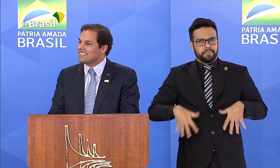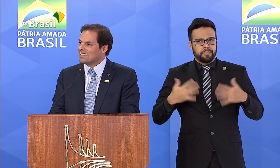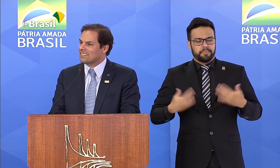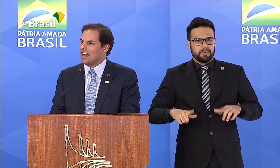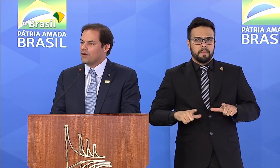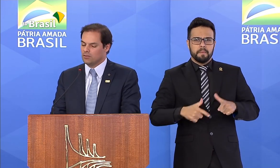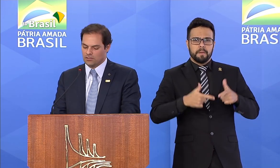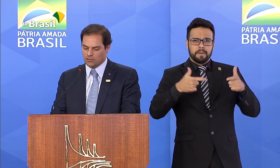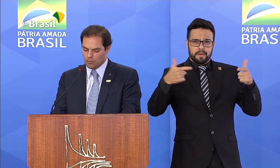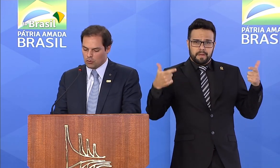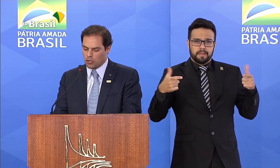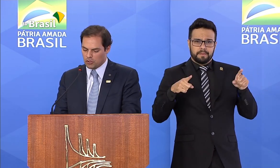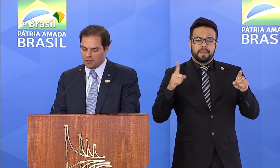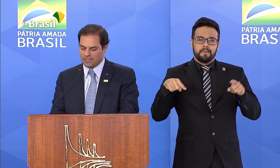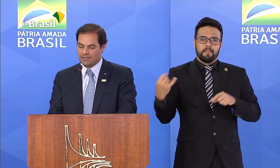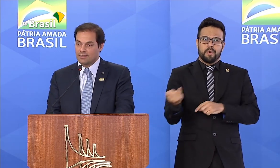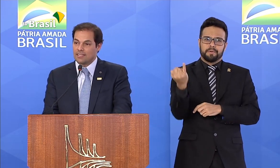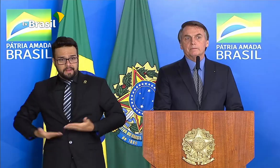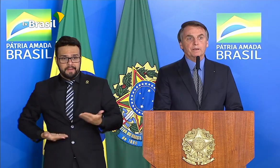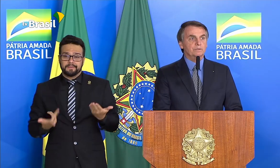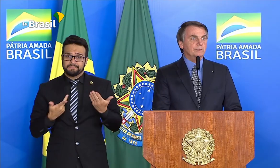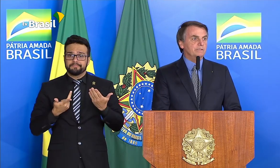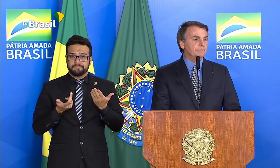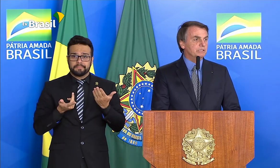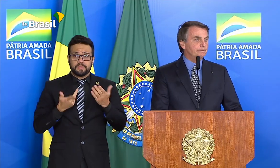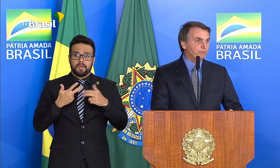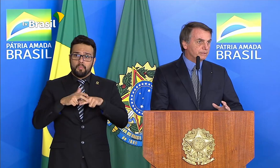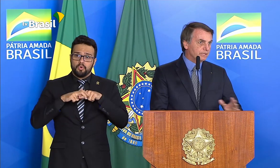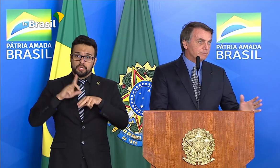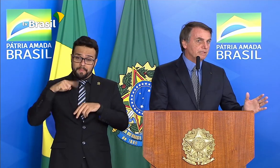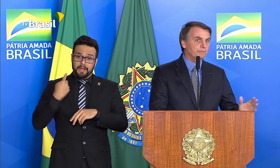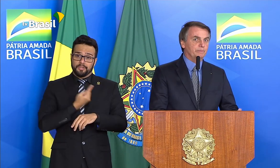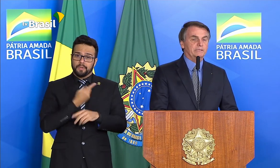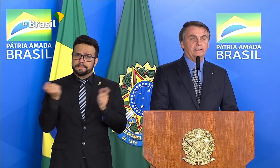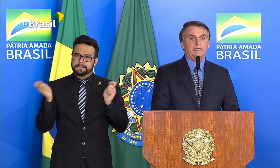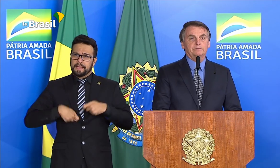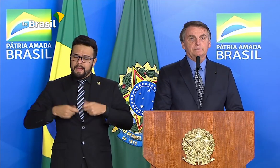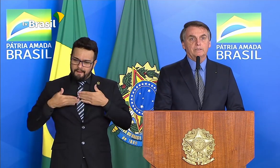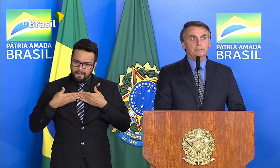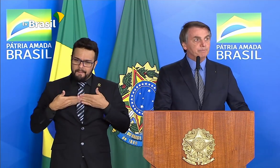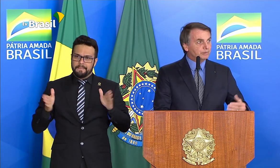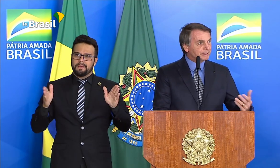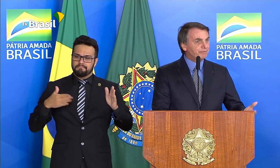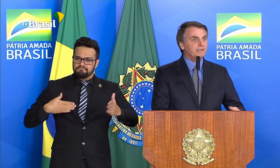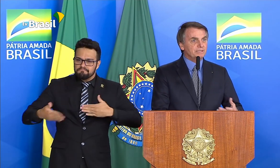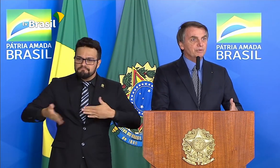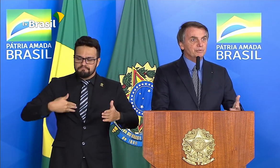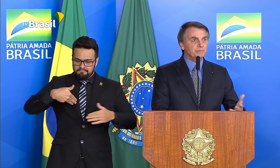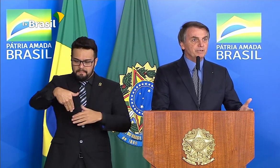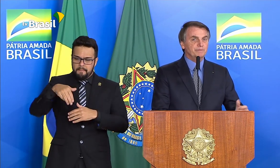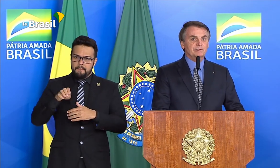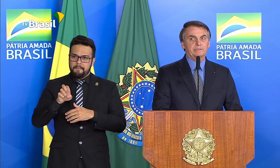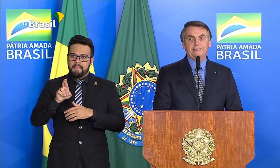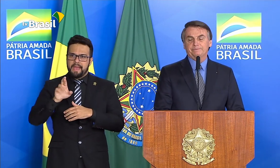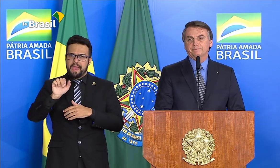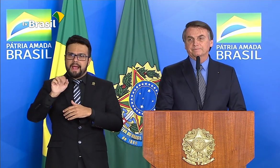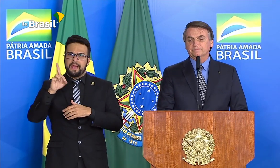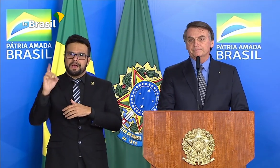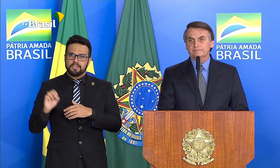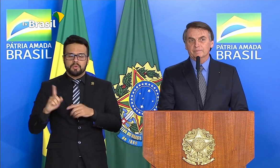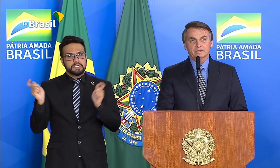e necessários para o nosso país. Para nós, realmente, podemos abrir o mercado, poder fazer a economia